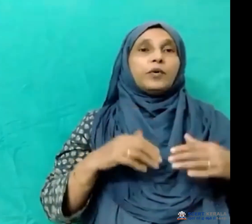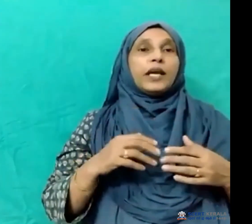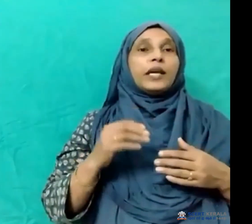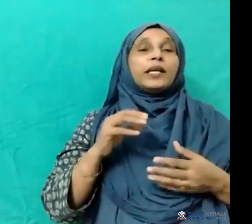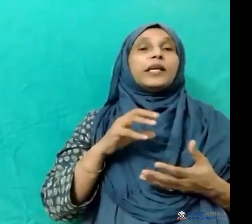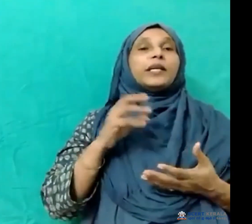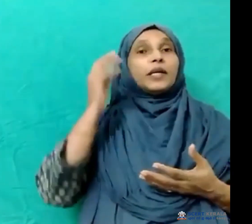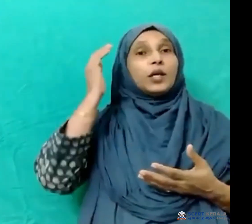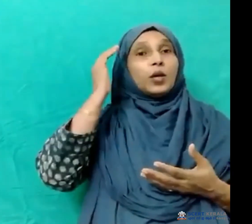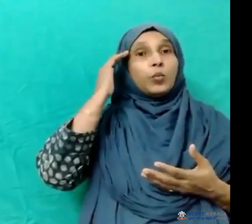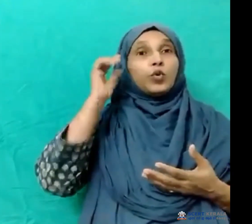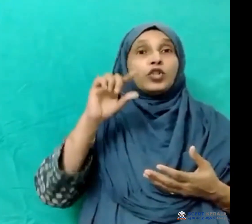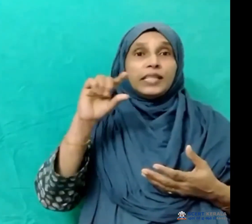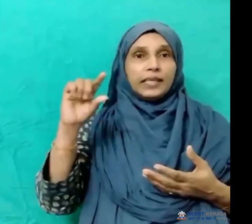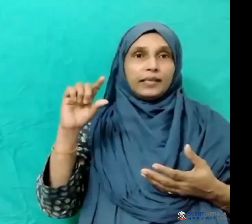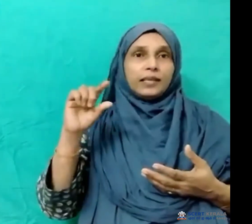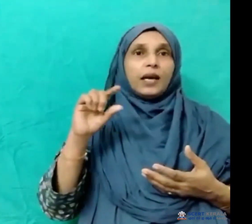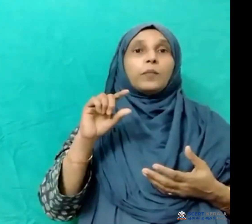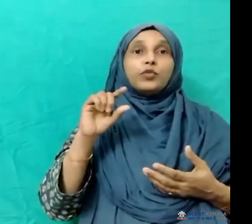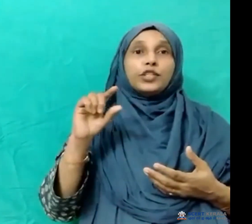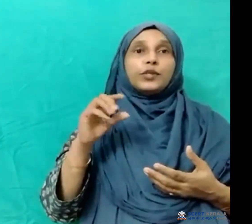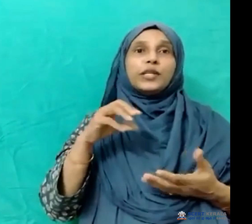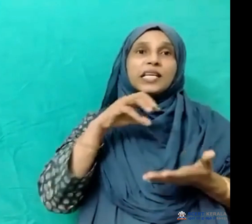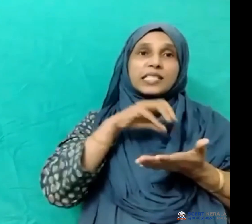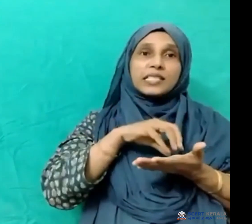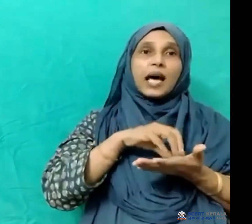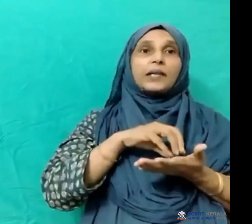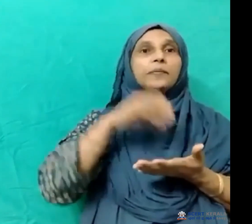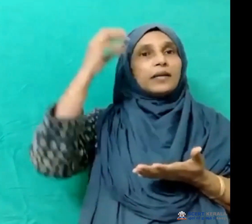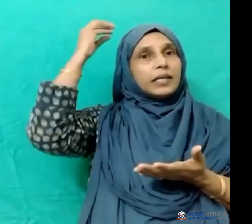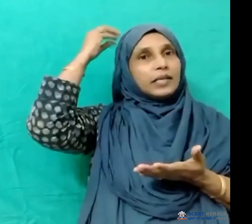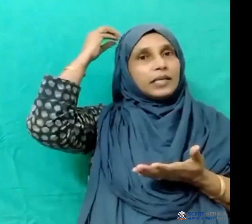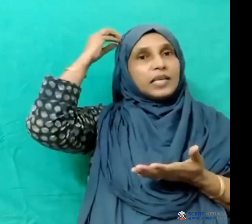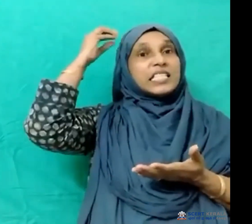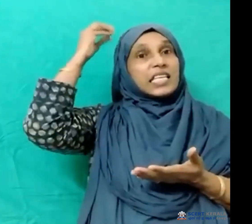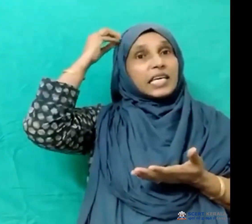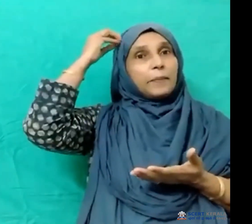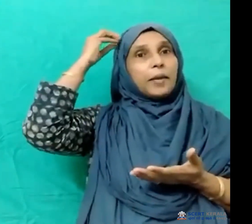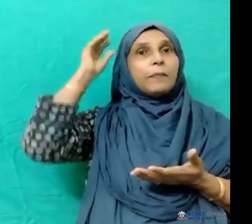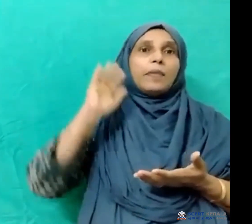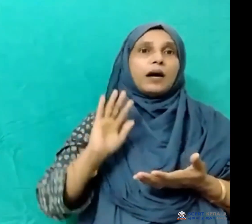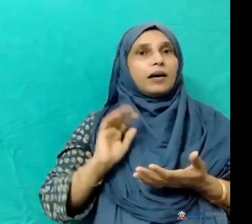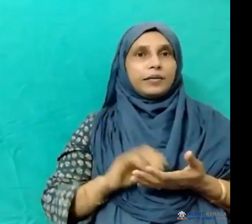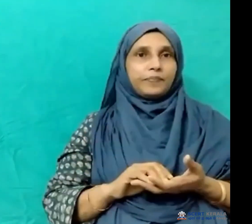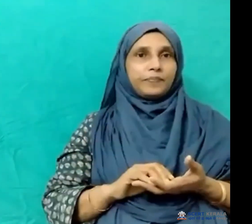നമ്മുടെ ഈ ബുദ്ധി, ആ ബുദ്ധിയുടെ സ്ഥാനം സെറിബ്രം ആണ്.